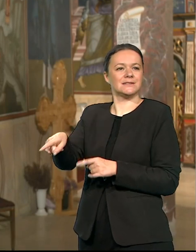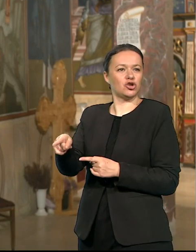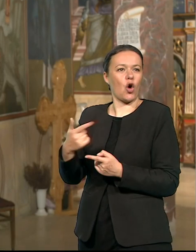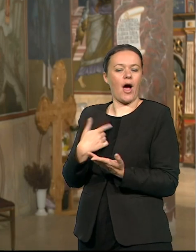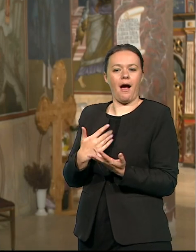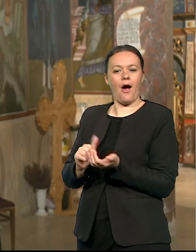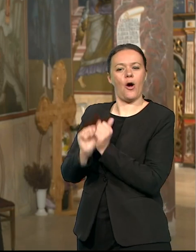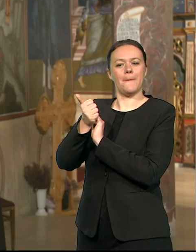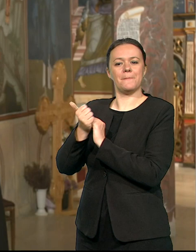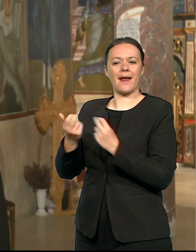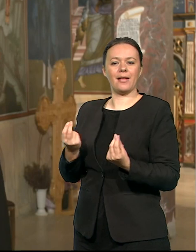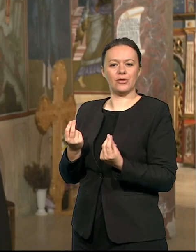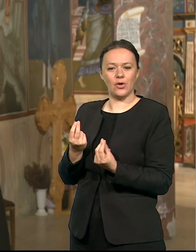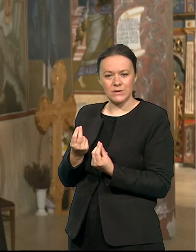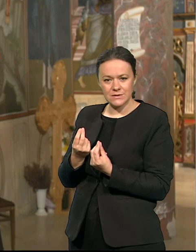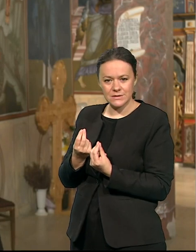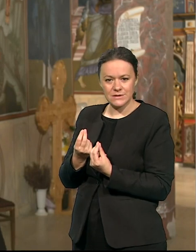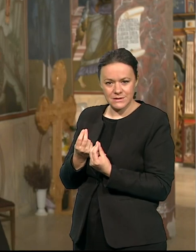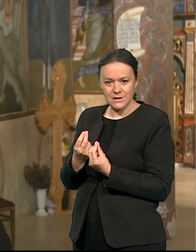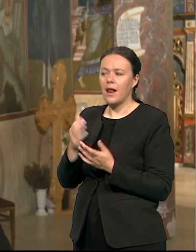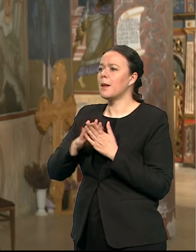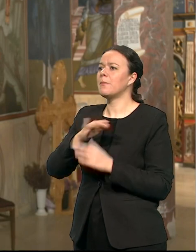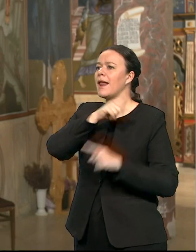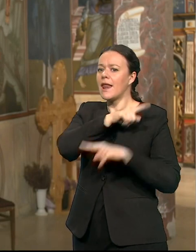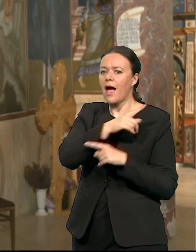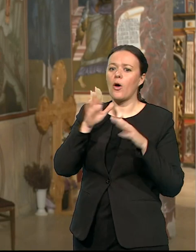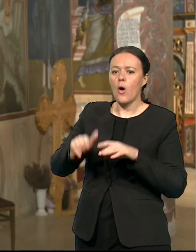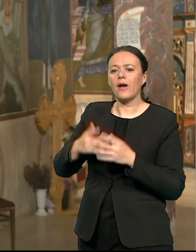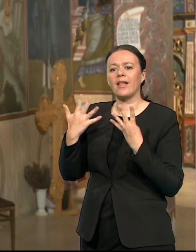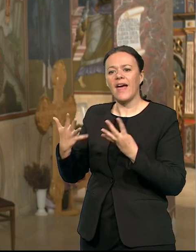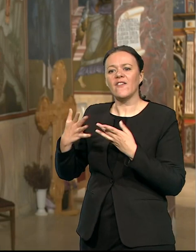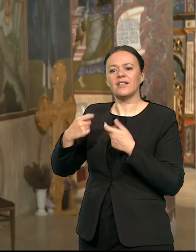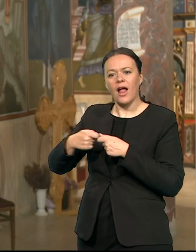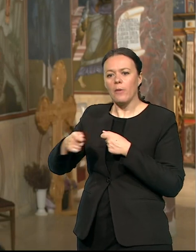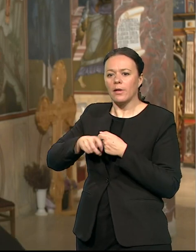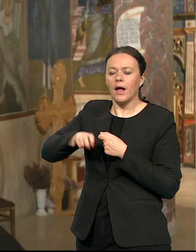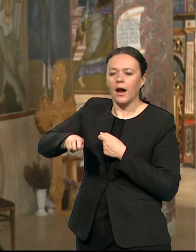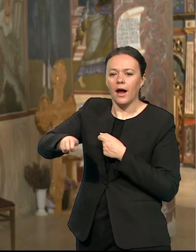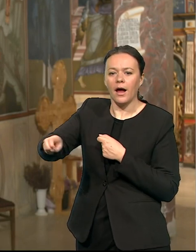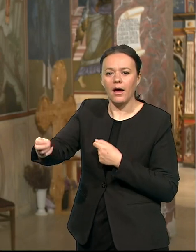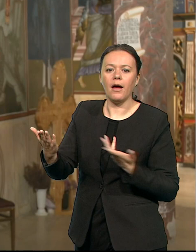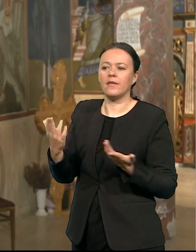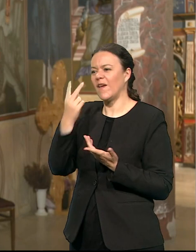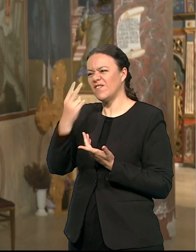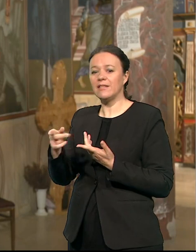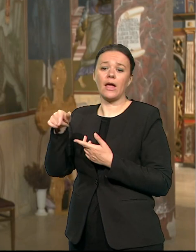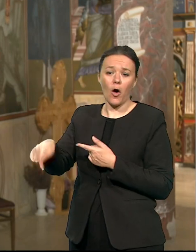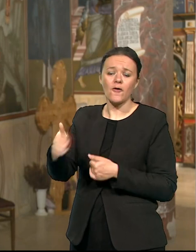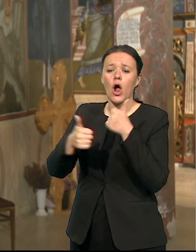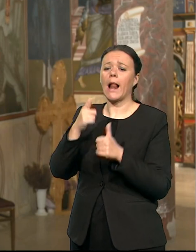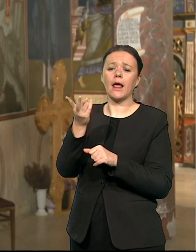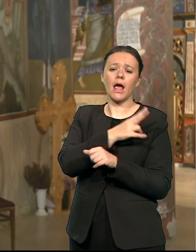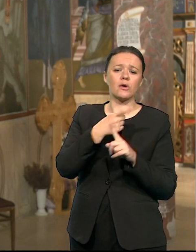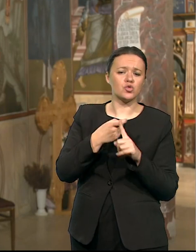uzmemo i da naučimo ono što će neko trebati kilometara prije da bi to vidio. Uzmemo ovdje Studenicu ili Kruševo, svejedno. E